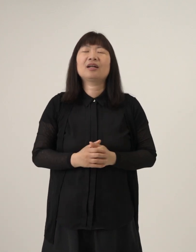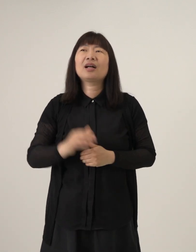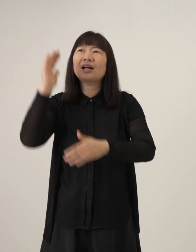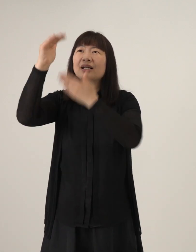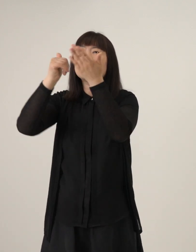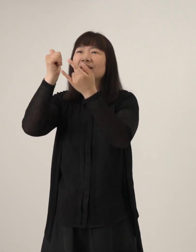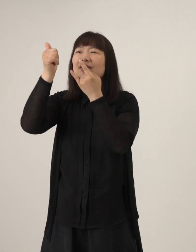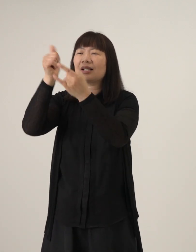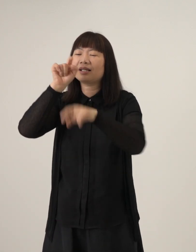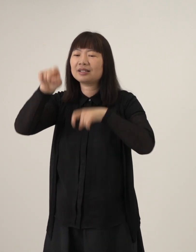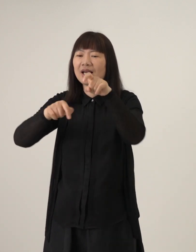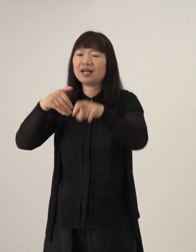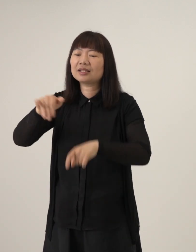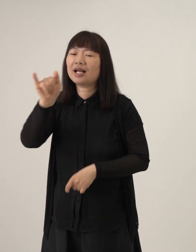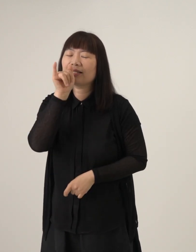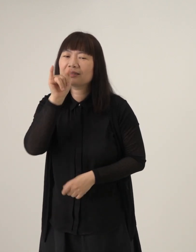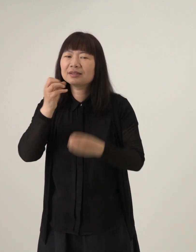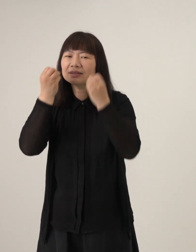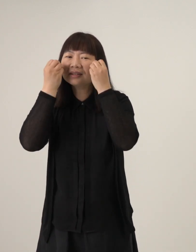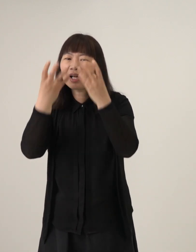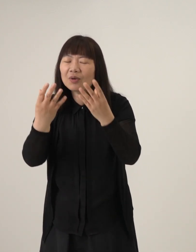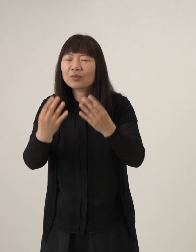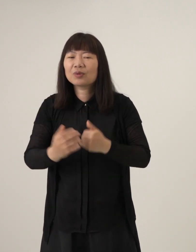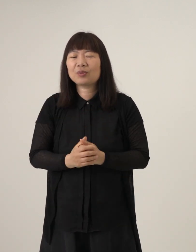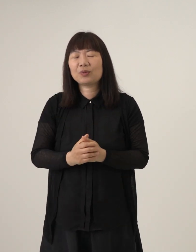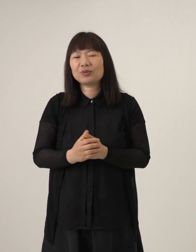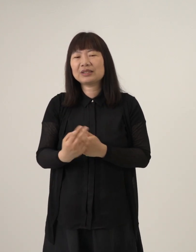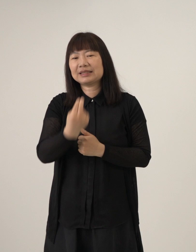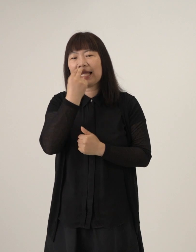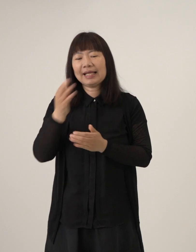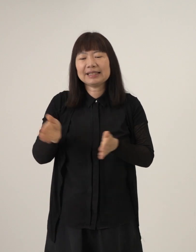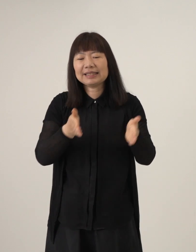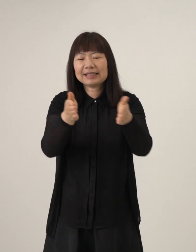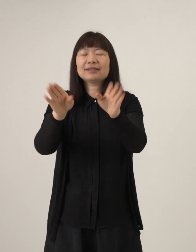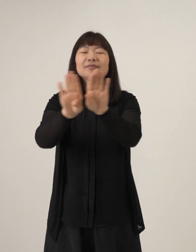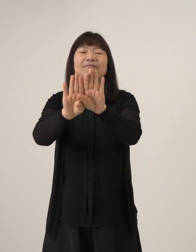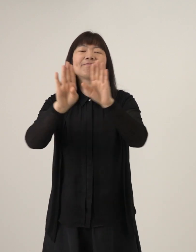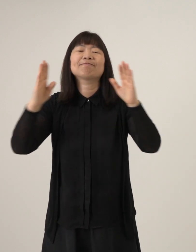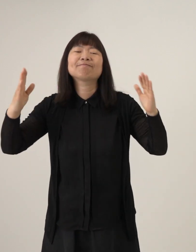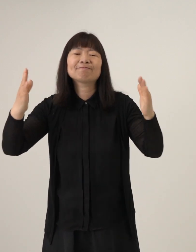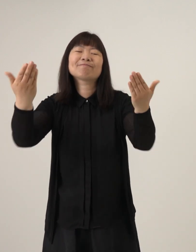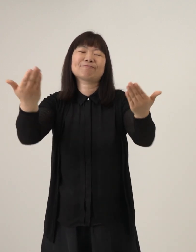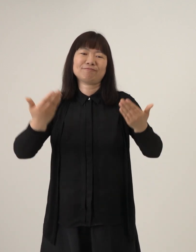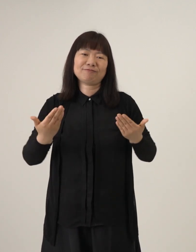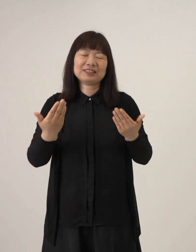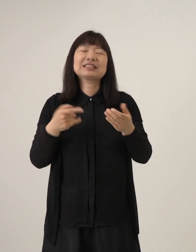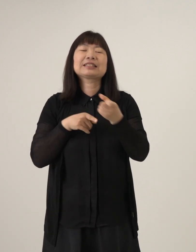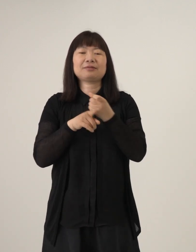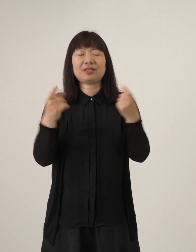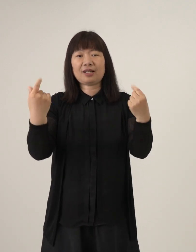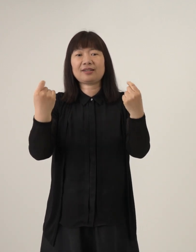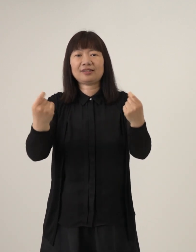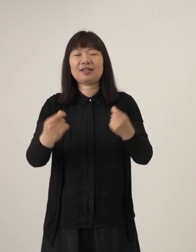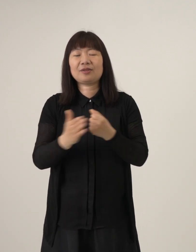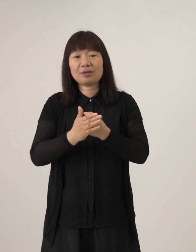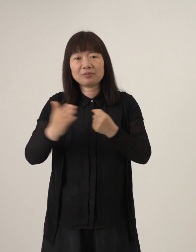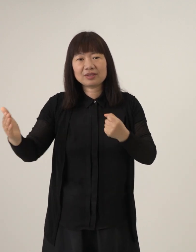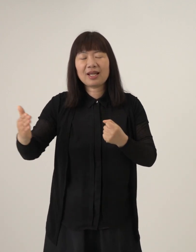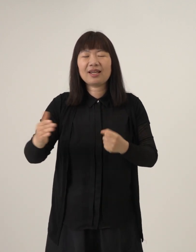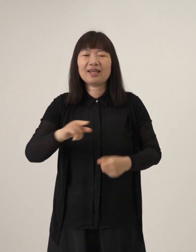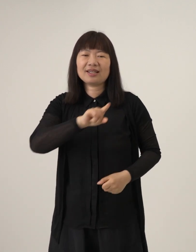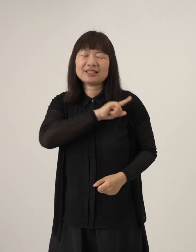하나님에게로 나아가는 새롭고 산 길을 열어놔요. 그 일을 위해서